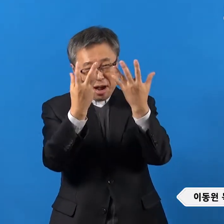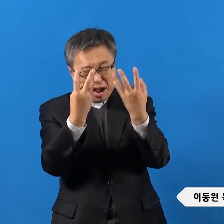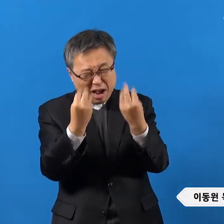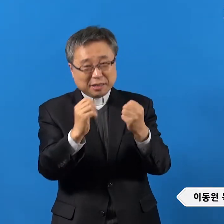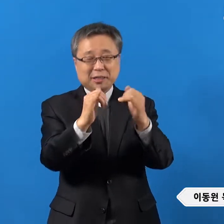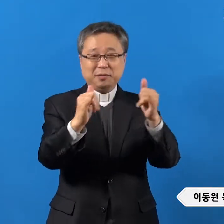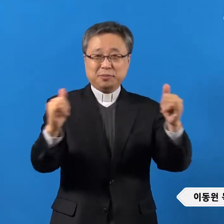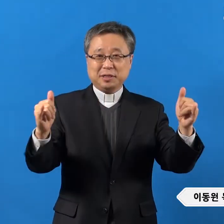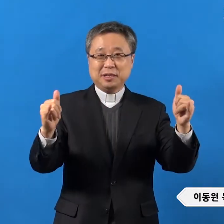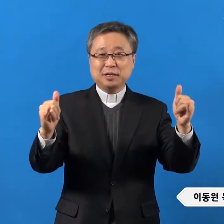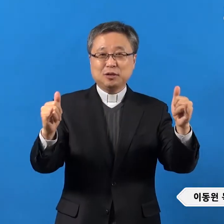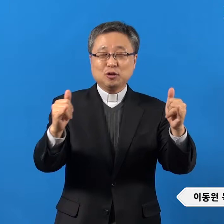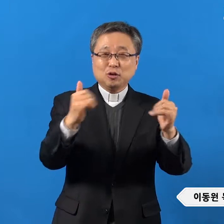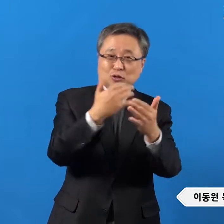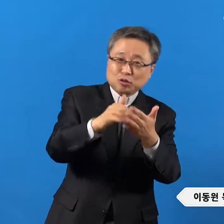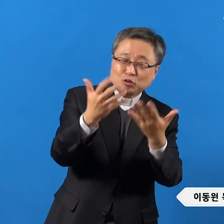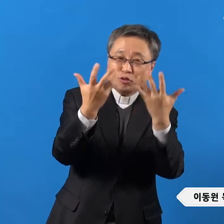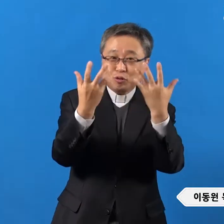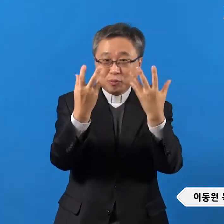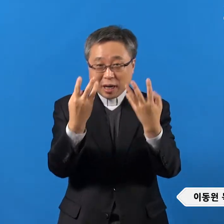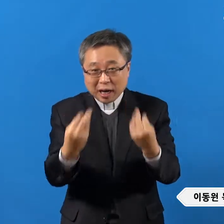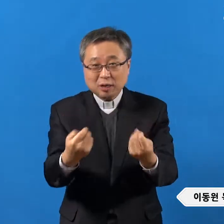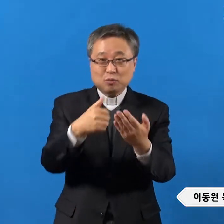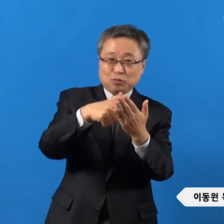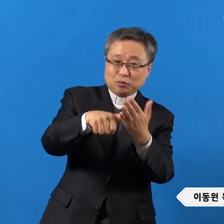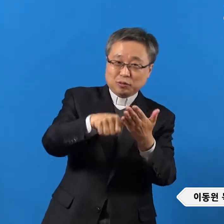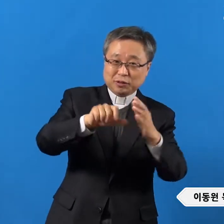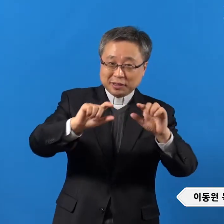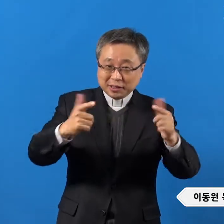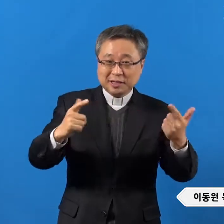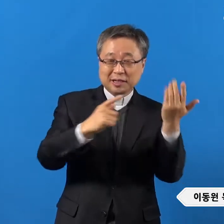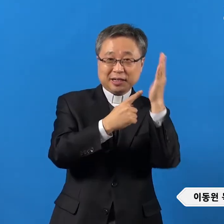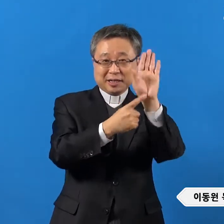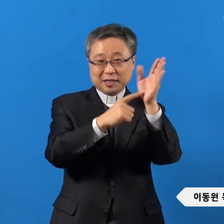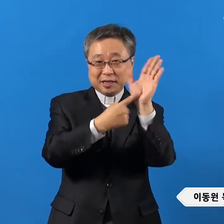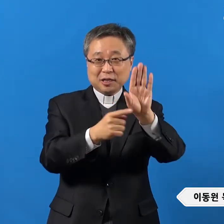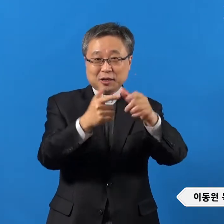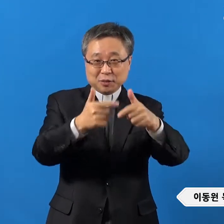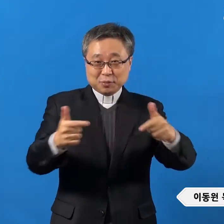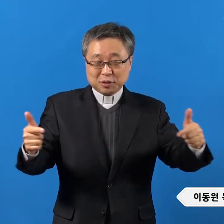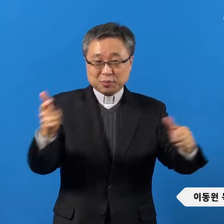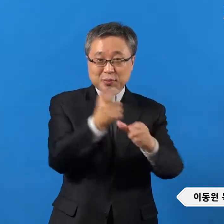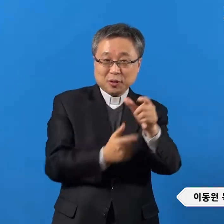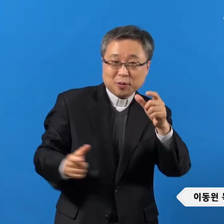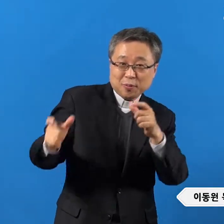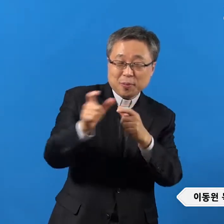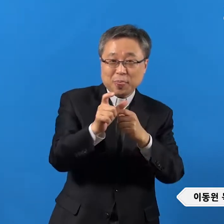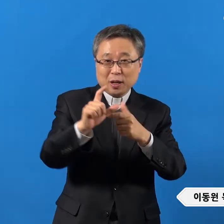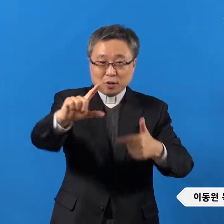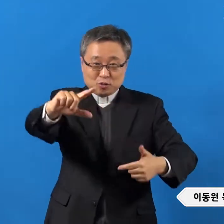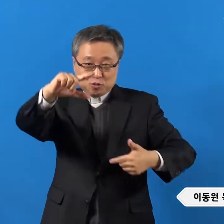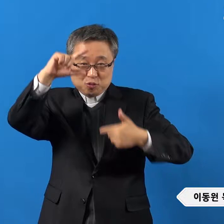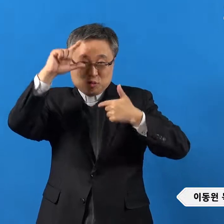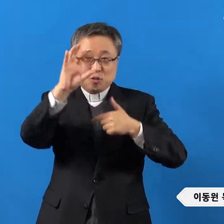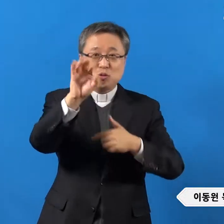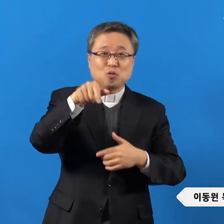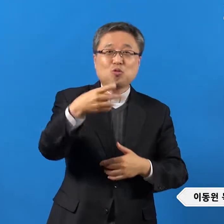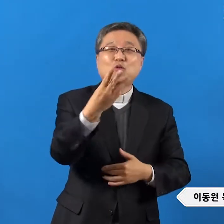그리고 수많은 소품들이 등장하면서 점점 더 이 주인공 원리를 찾는 것이 아주